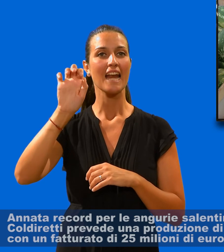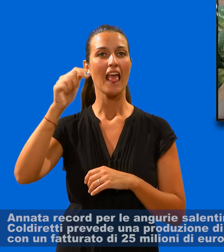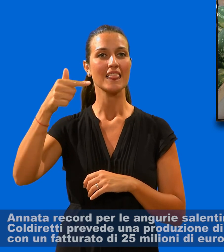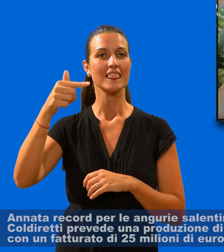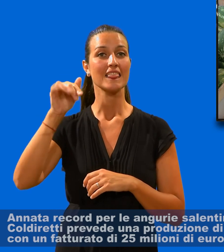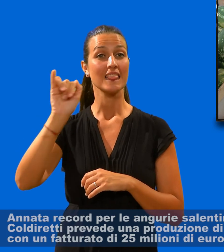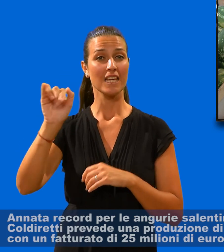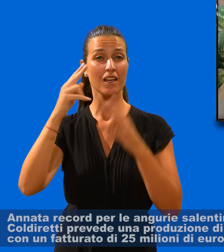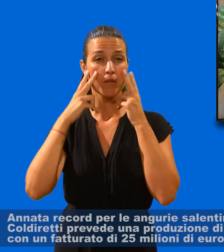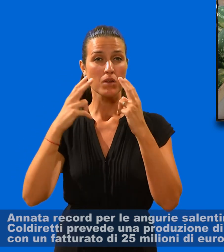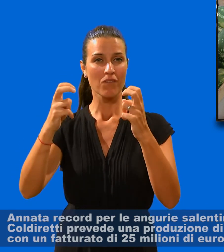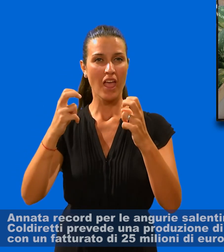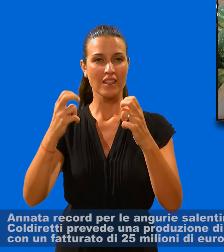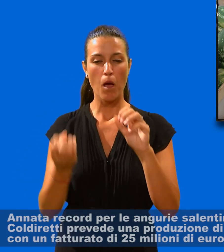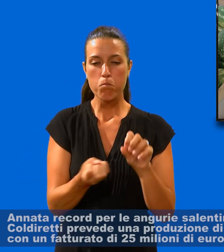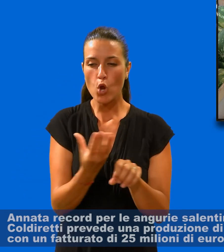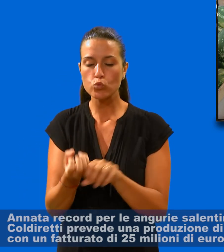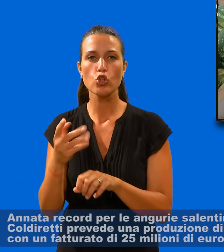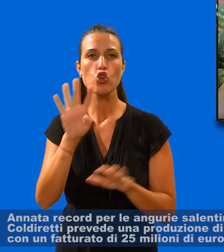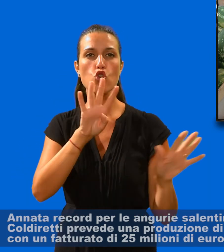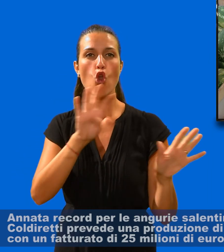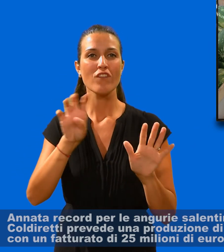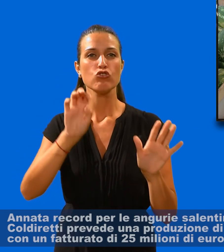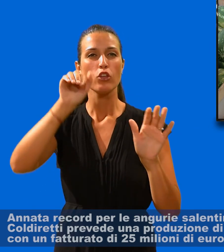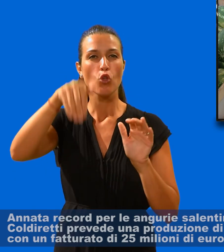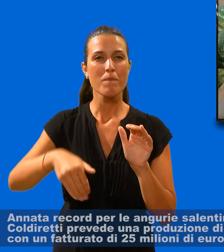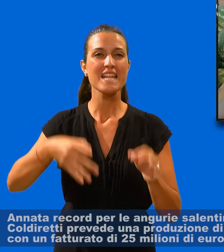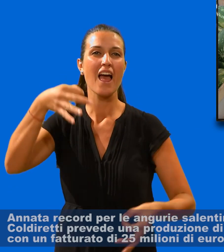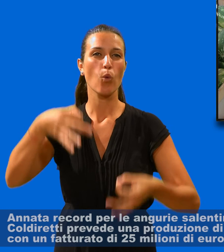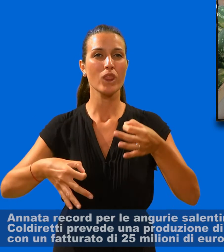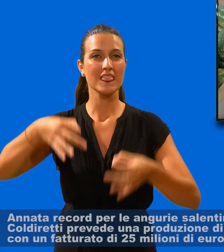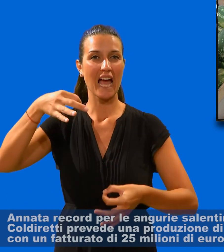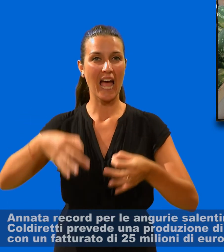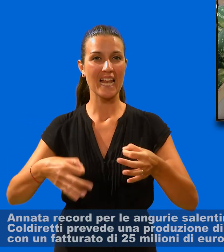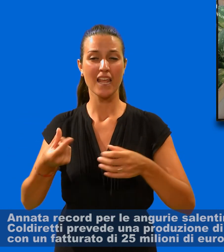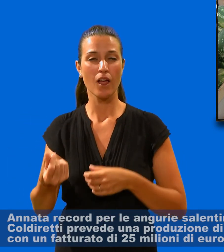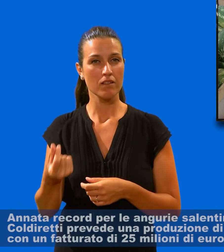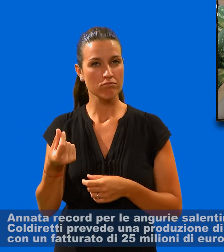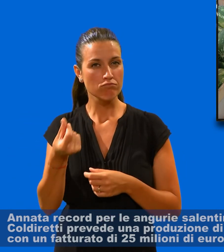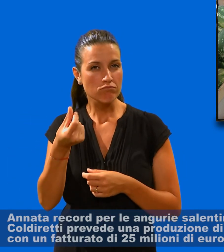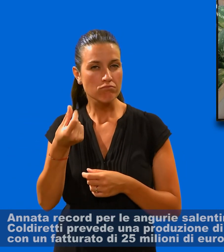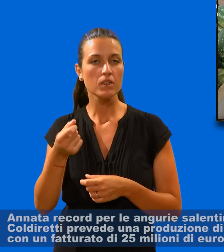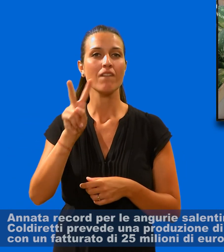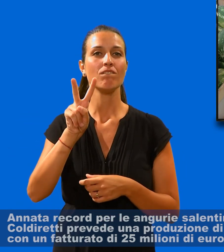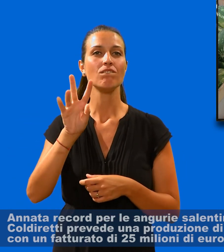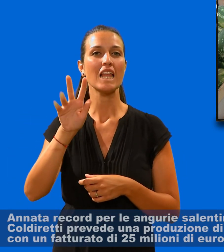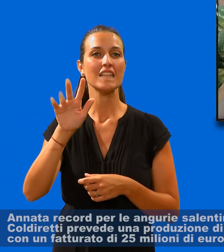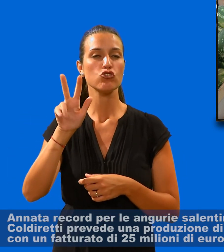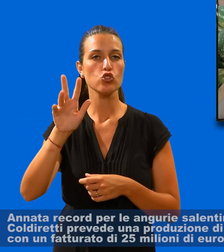una produzione di 900 mila quintali con un fatturato di 25 milioni di